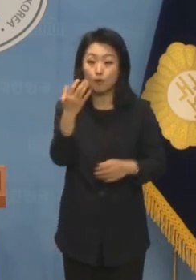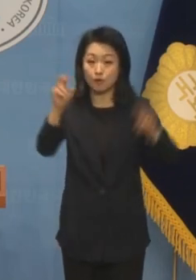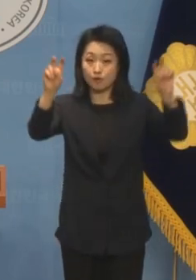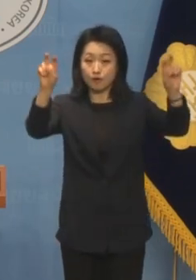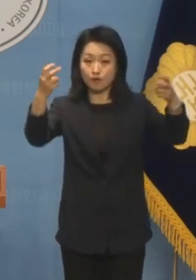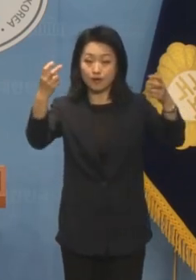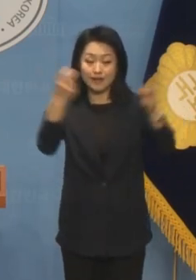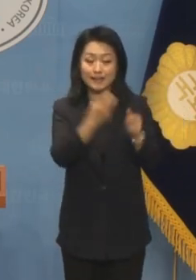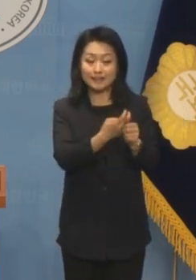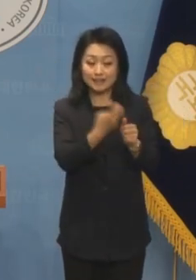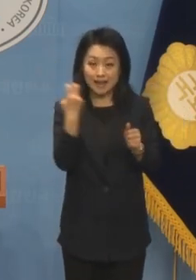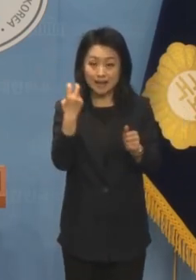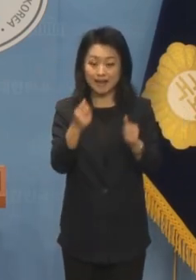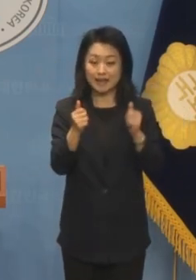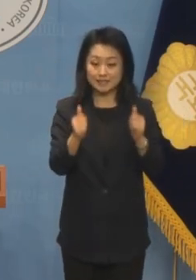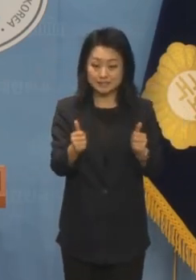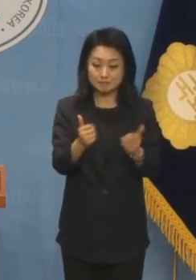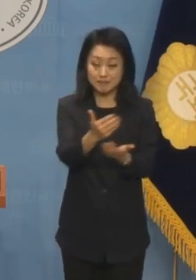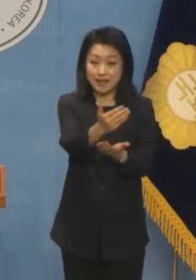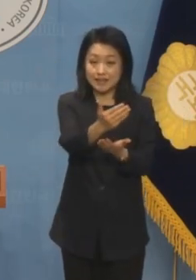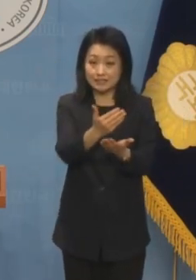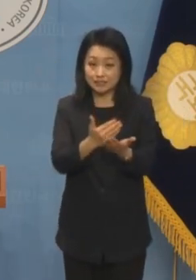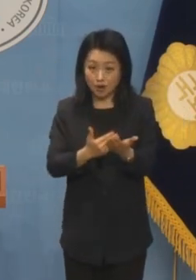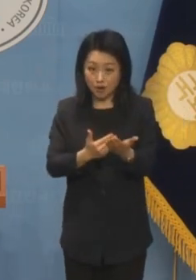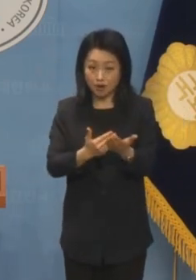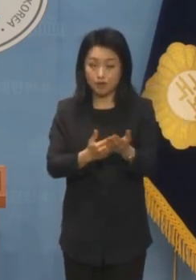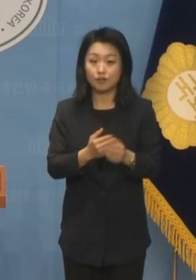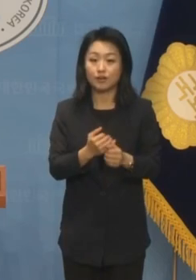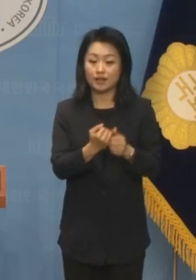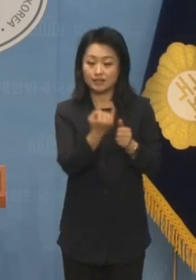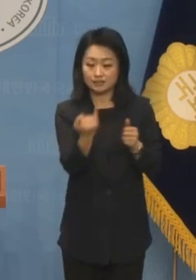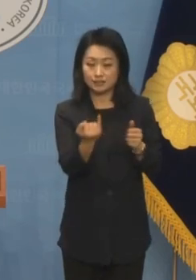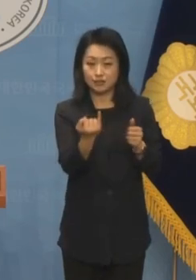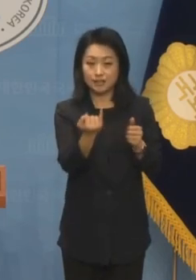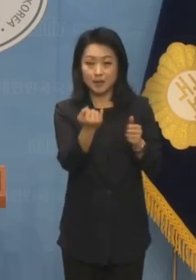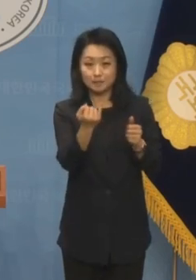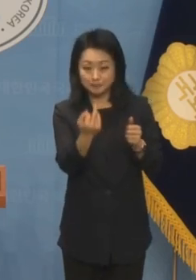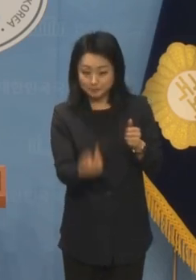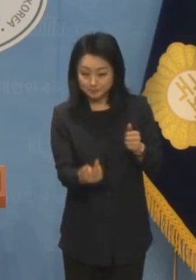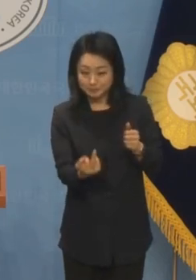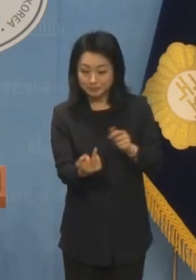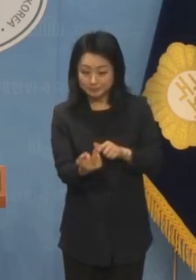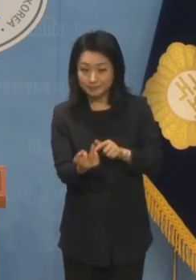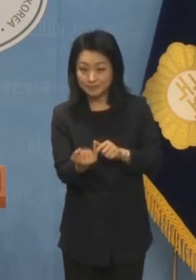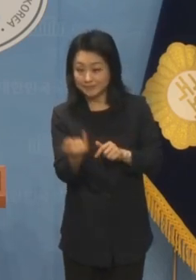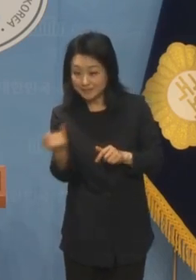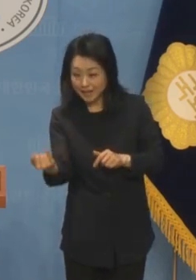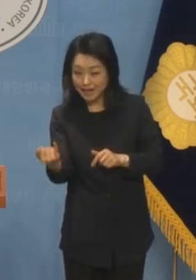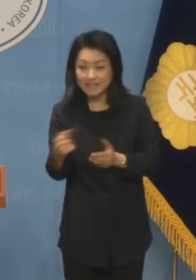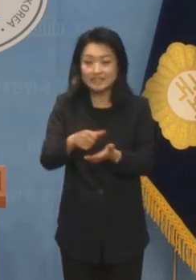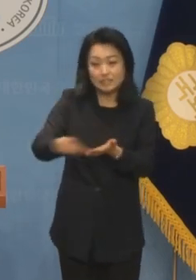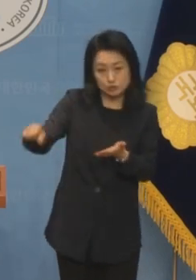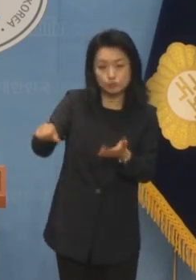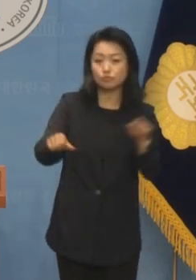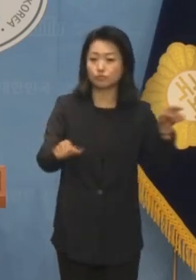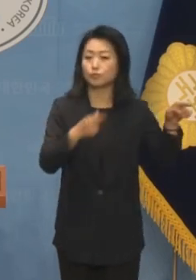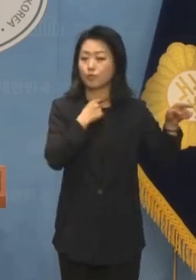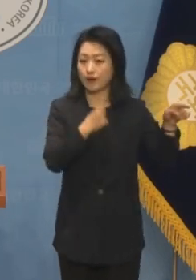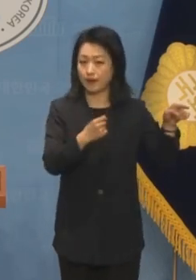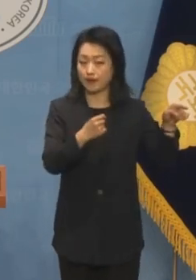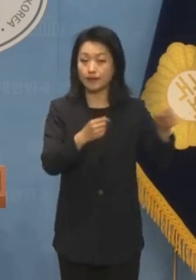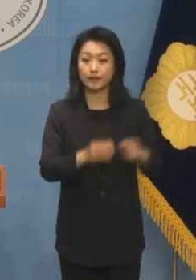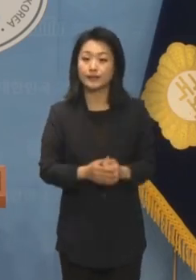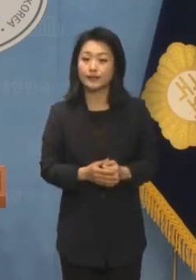탄핵 심판서 천암댁 지우려는 이정섭 기사의 주요 내용입니다.